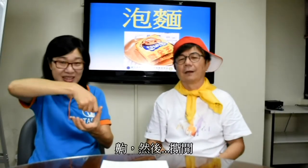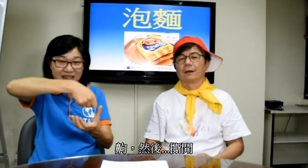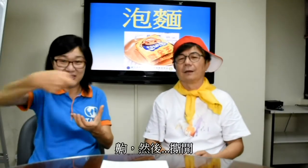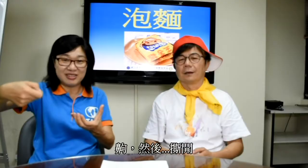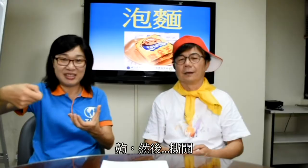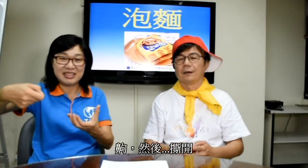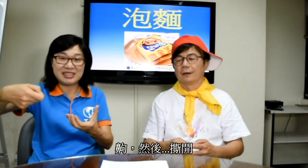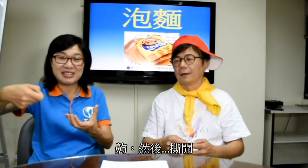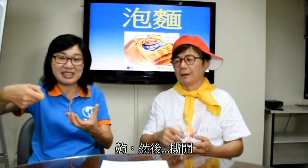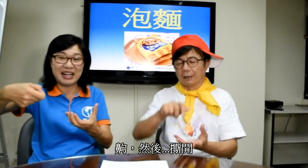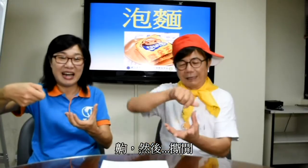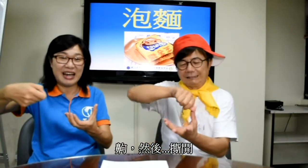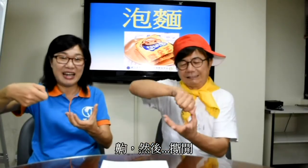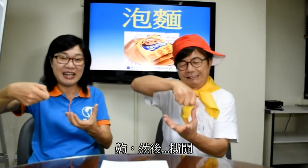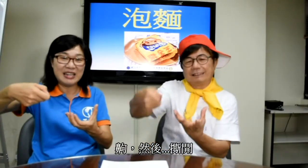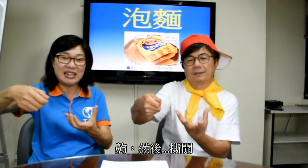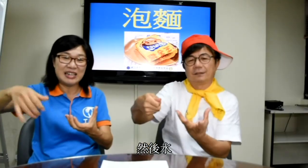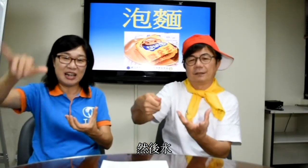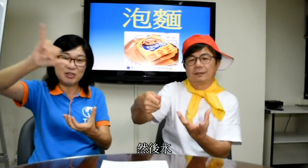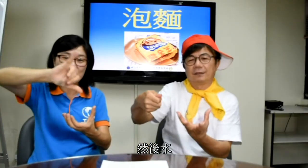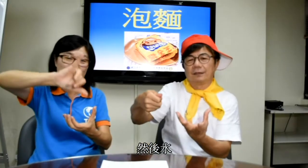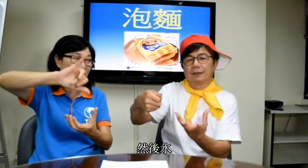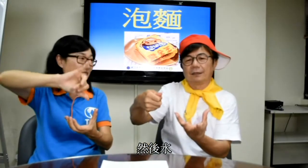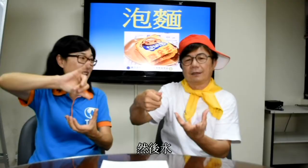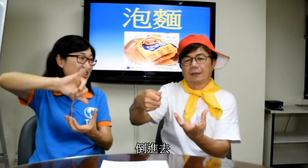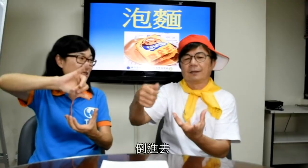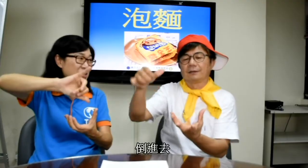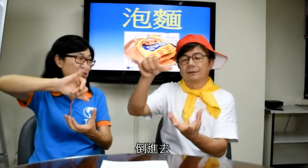后撕开，然后水倒进去，